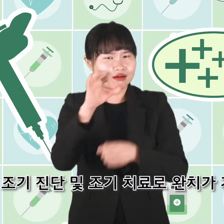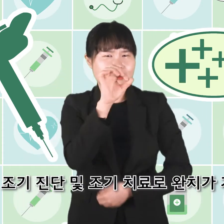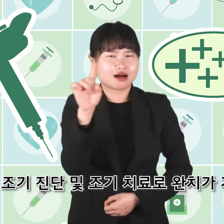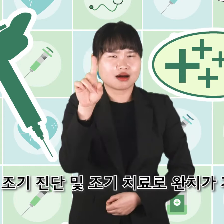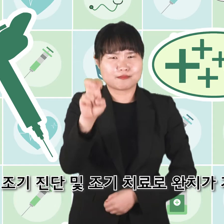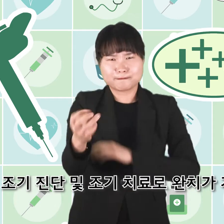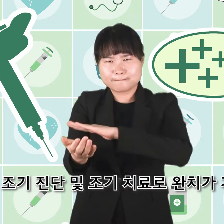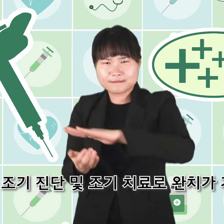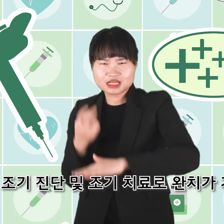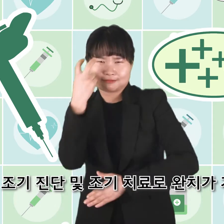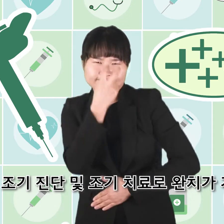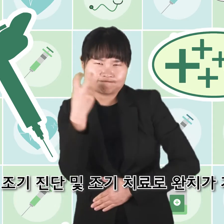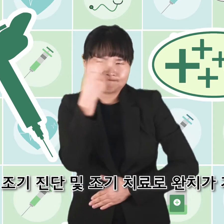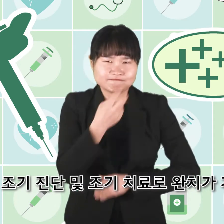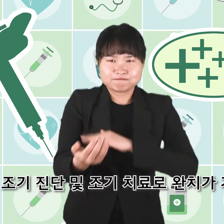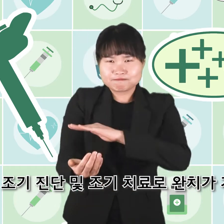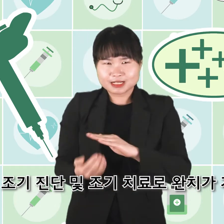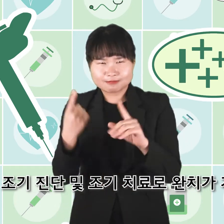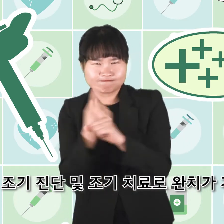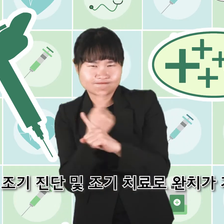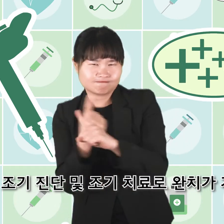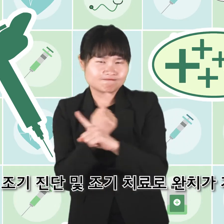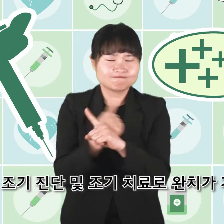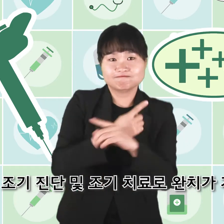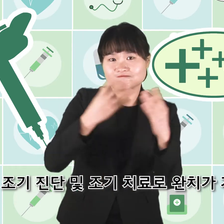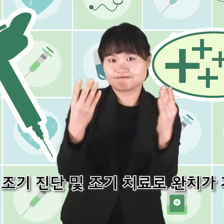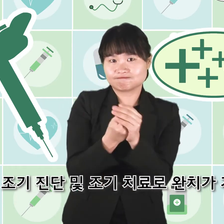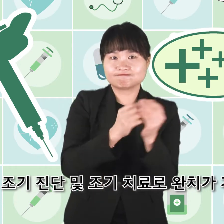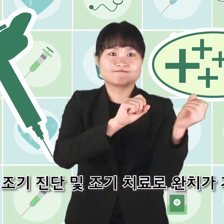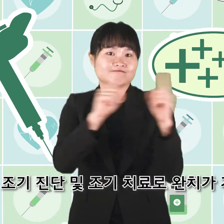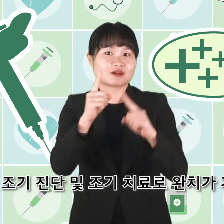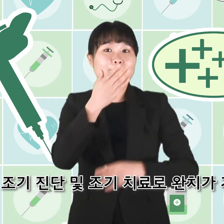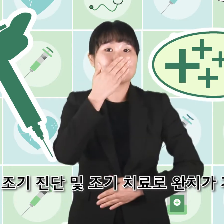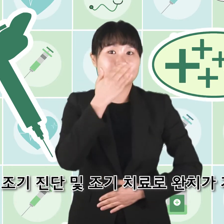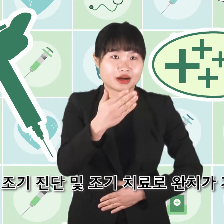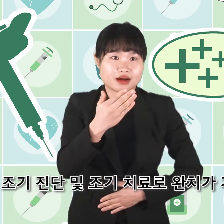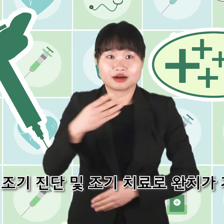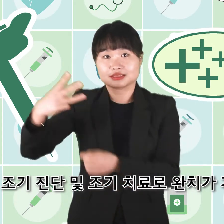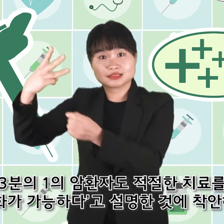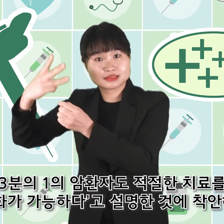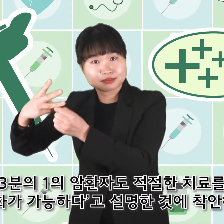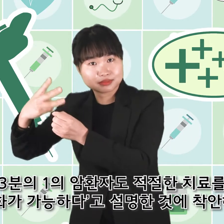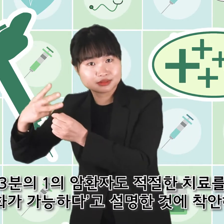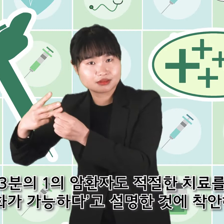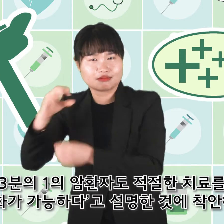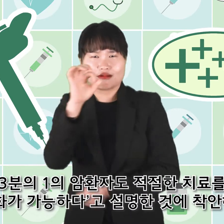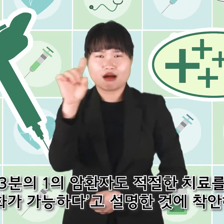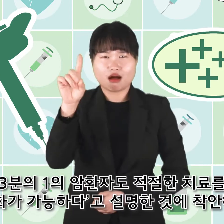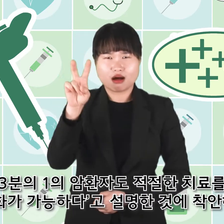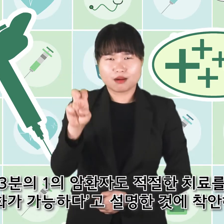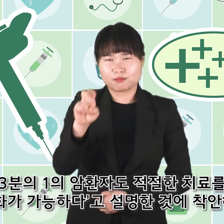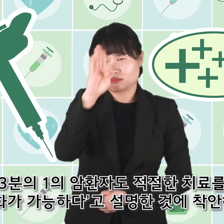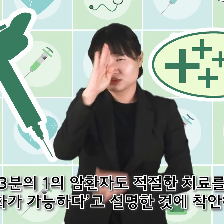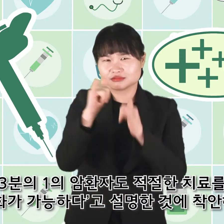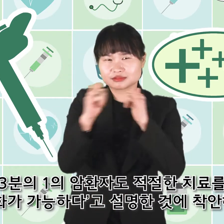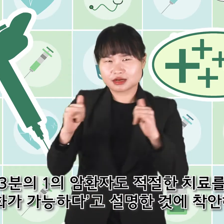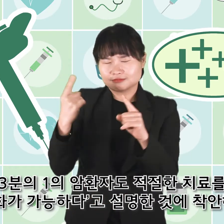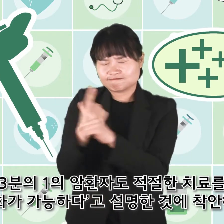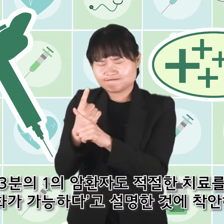3분의 1은 조기 진단 및 조기 치료로 완치가 가능하며 나머지 3분의 1의 암 환자도